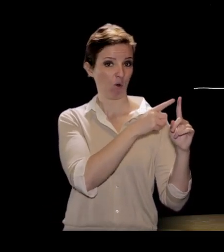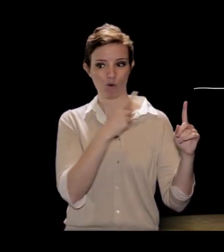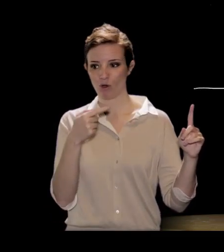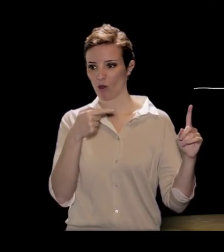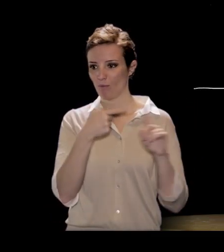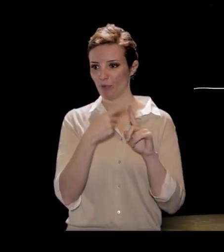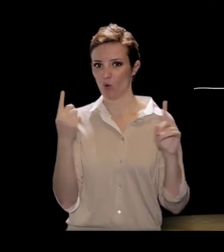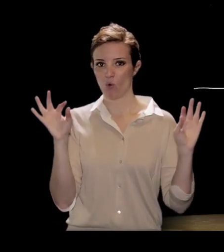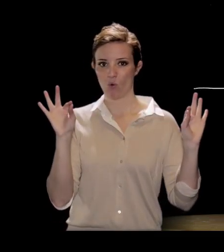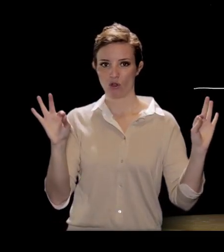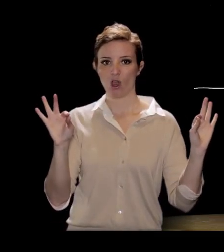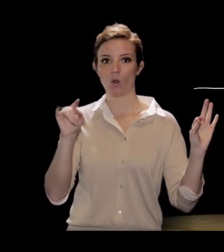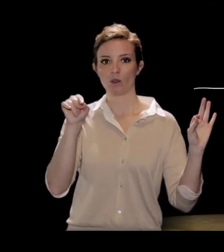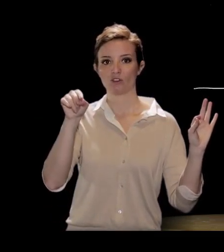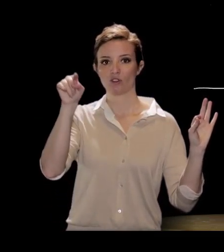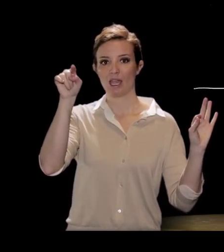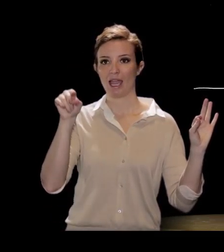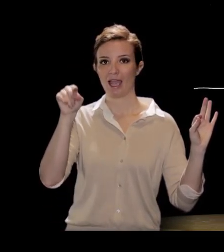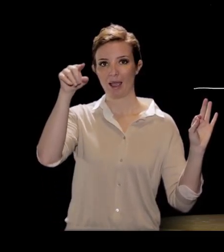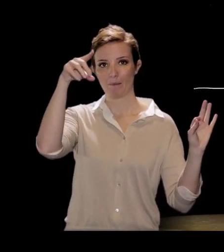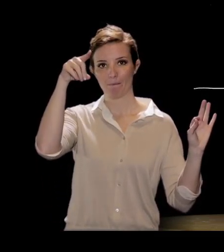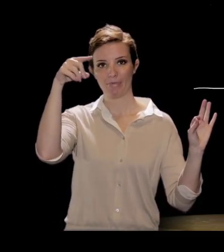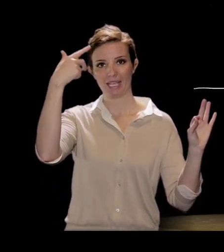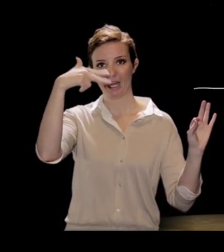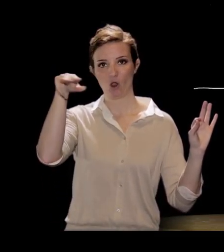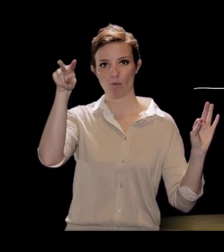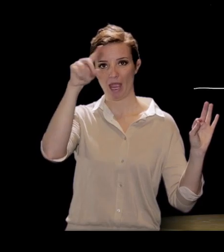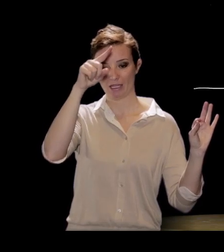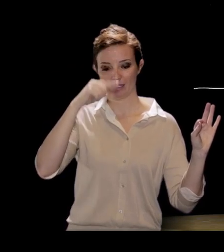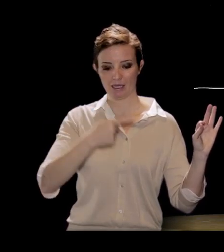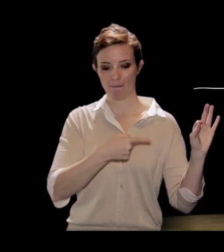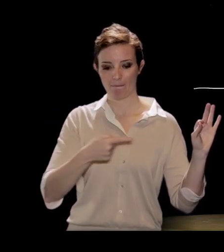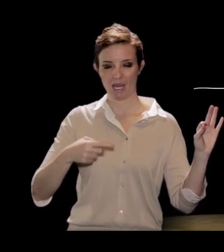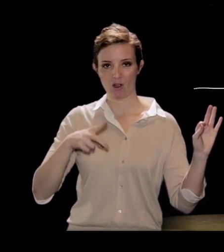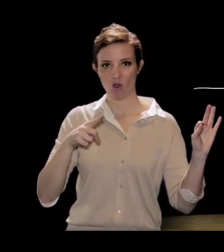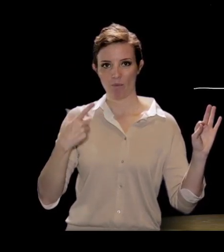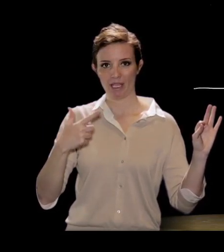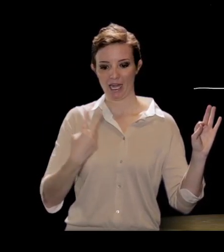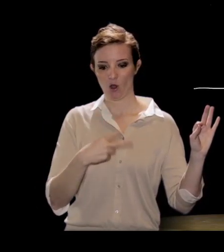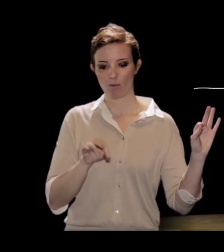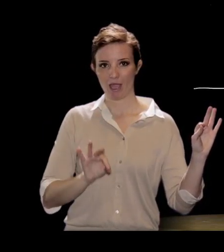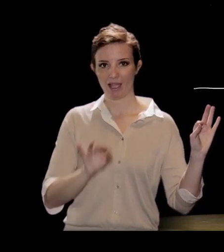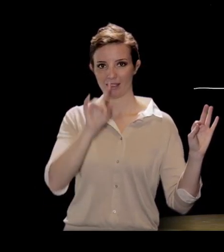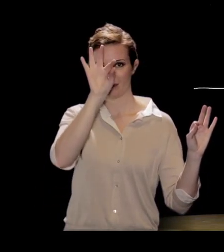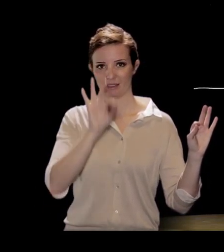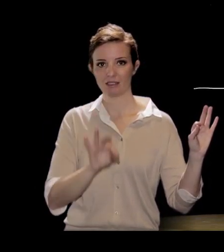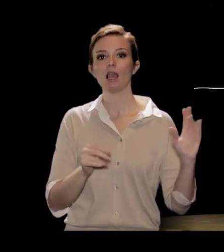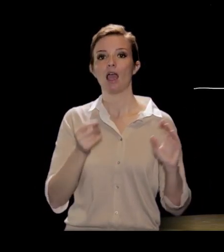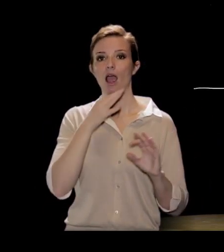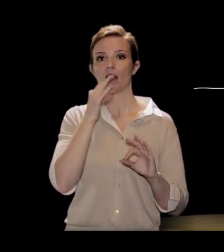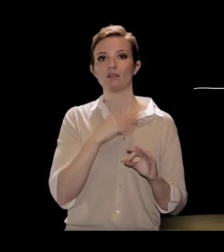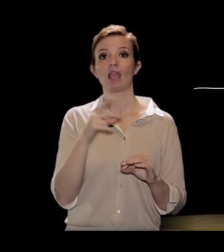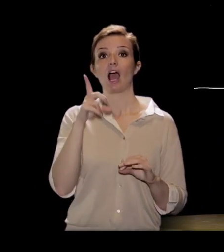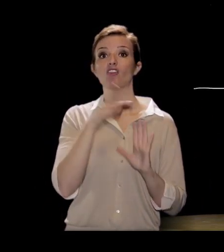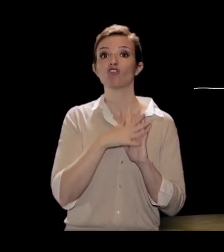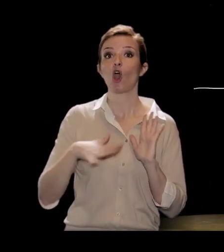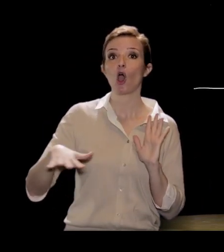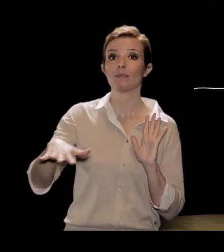qui avremo pi greco mezzi e qua avremo meno pi greco mezzi. Le caratteristiche quindi di questa funzione sono che il dominio